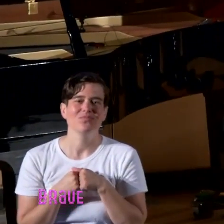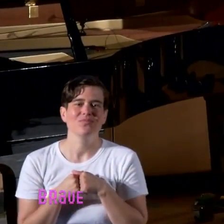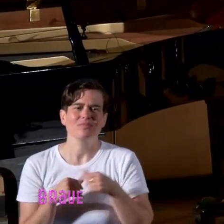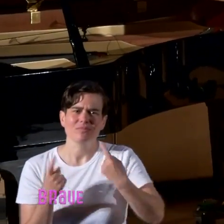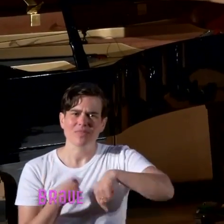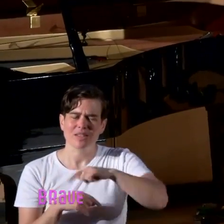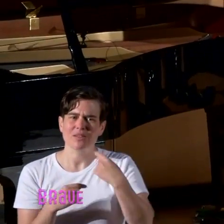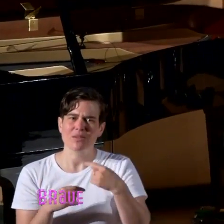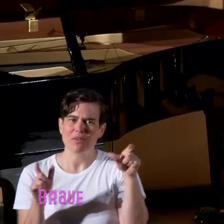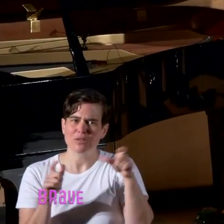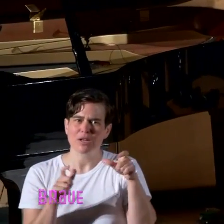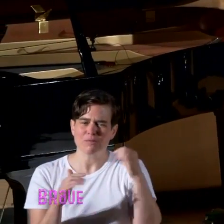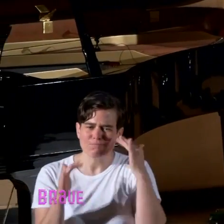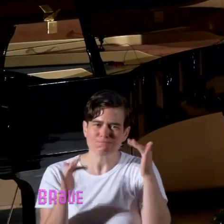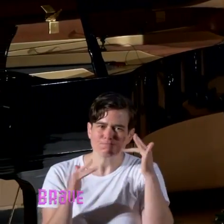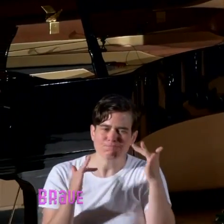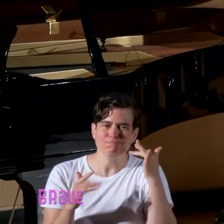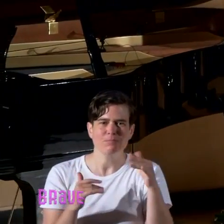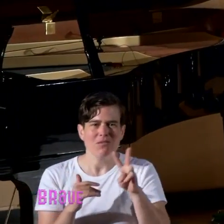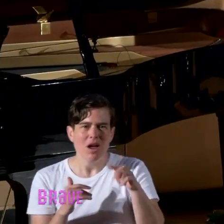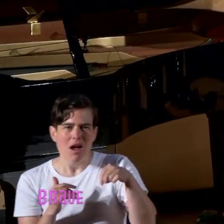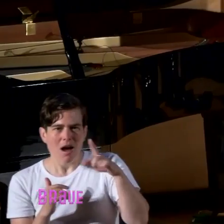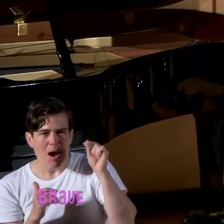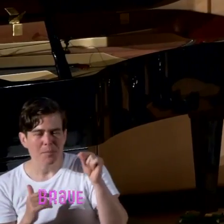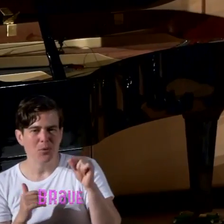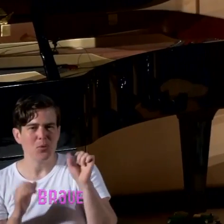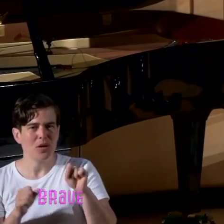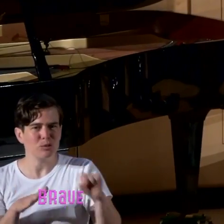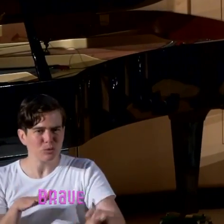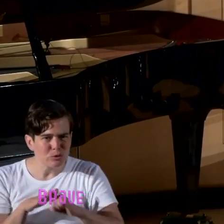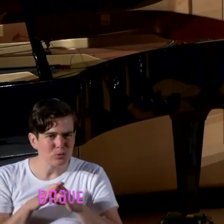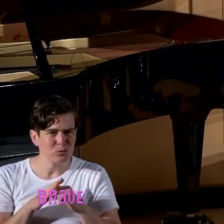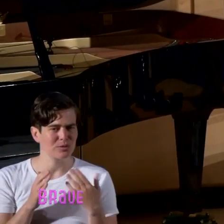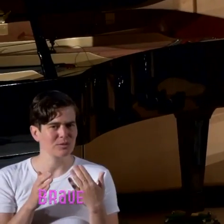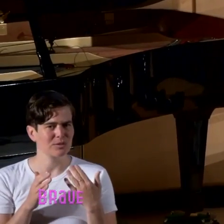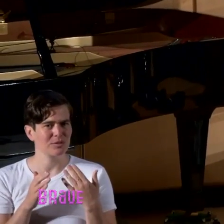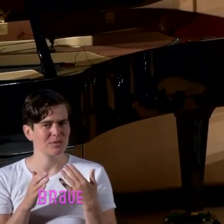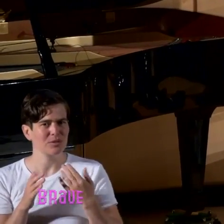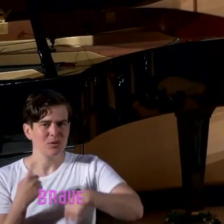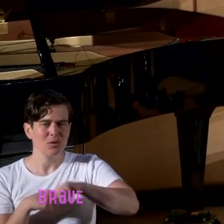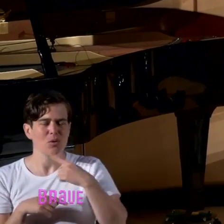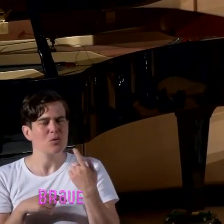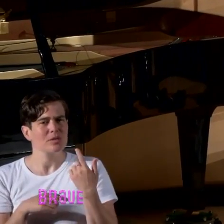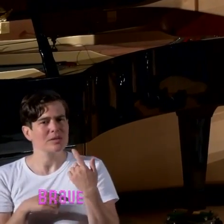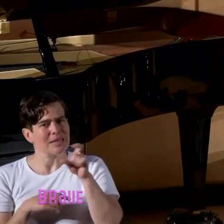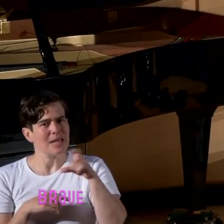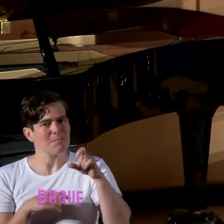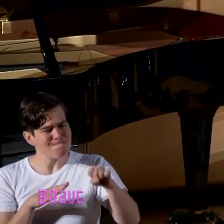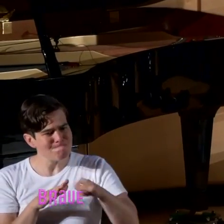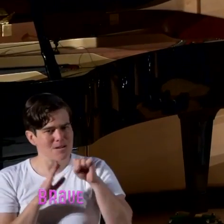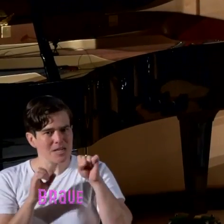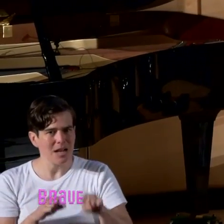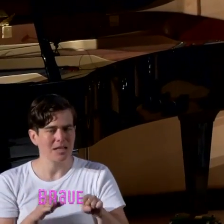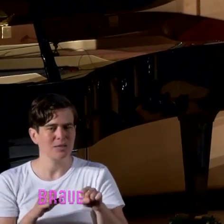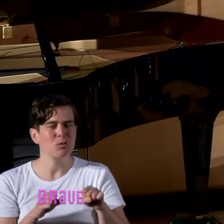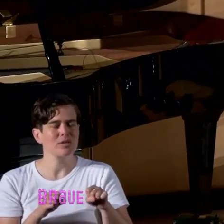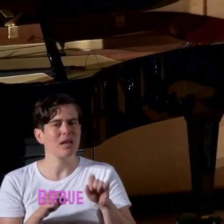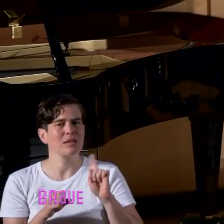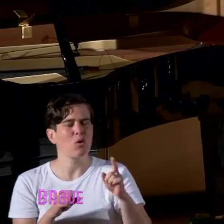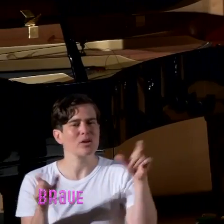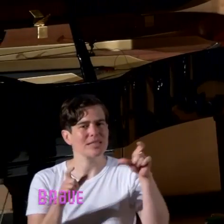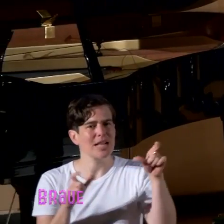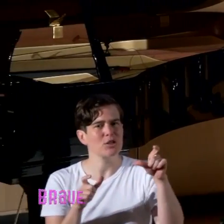Konzeption dieser Veranstaltung natürlich gefragt, wen gibt es da vielleicht in Hamburg, der uns unterstützen könnte, der unser Anliegen teilen könnte und der es dann in einen Teil der Welt, in einen